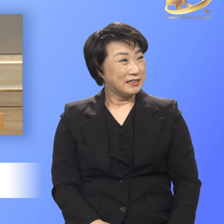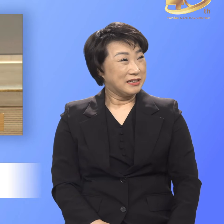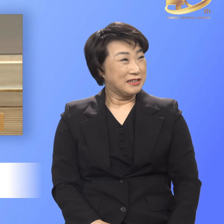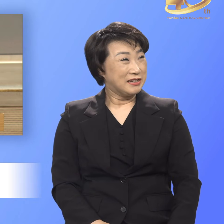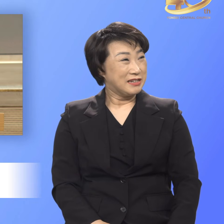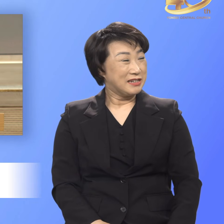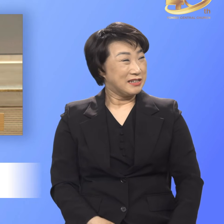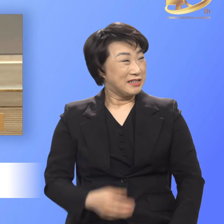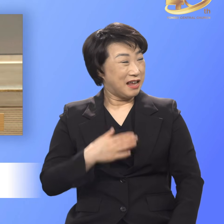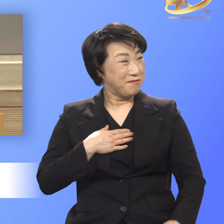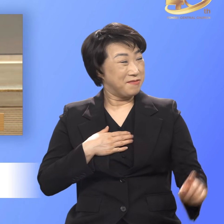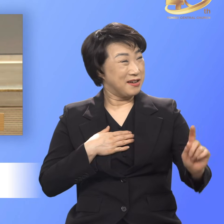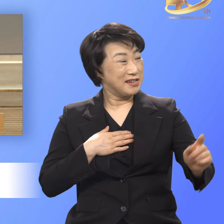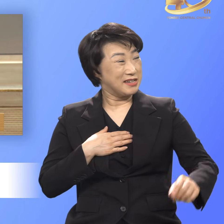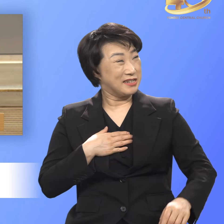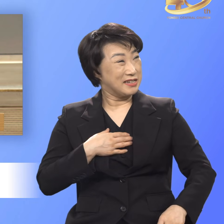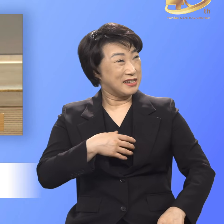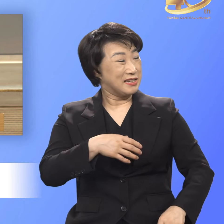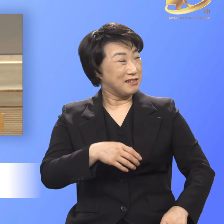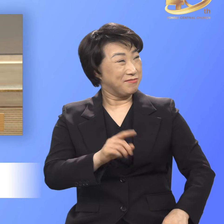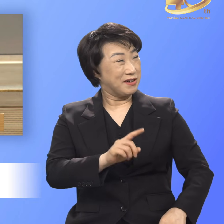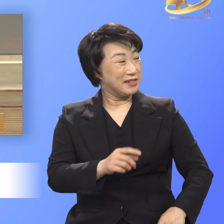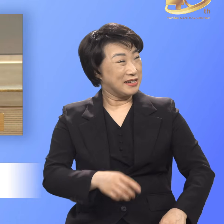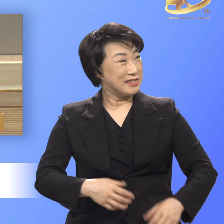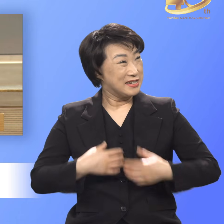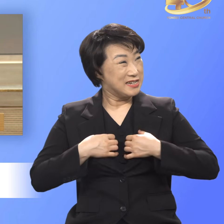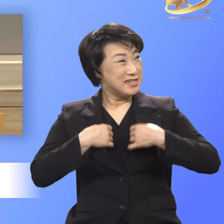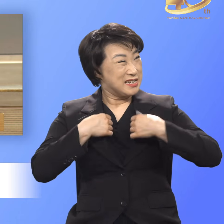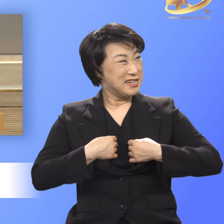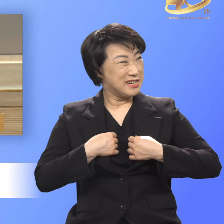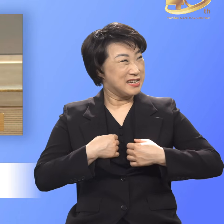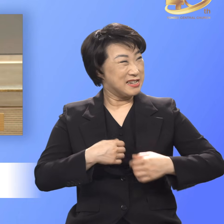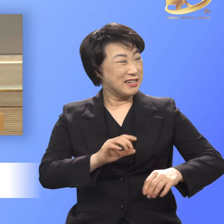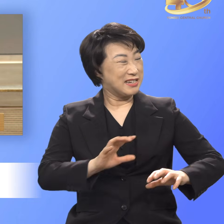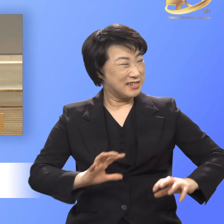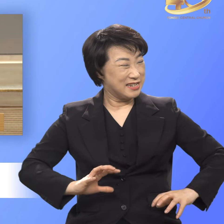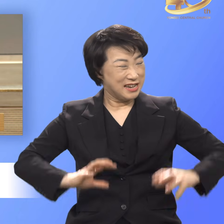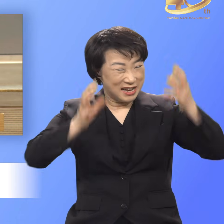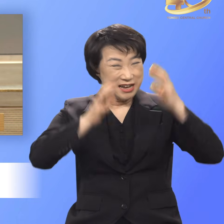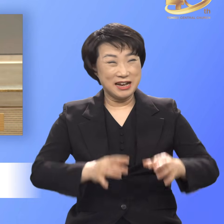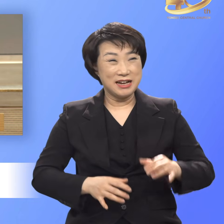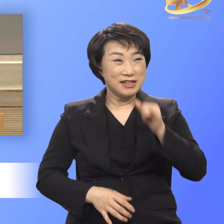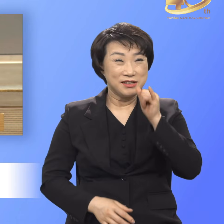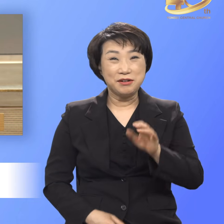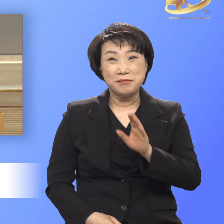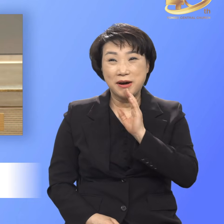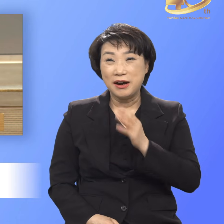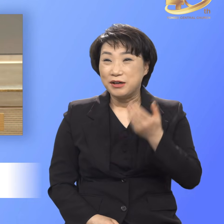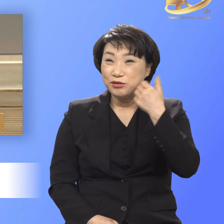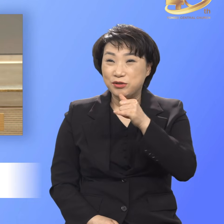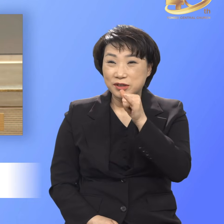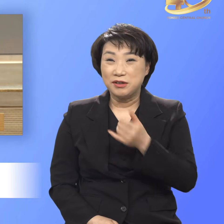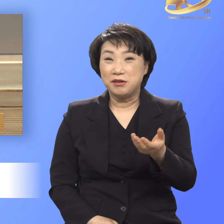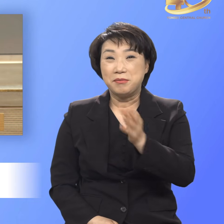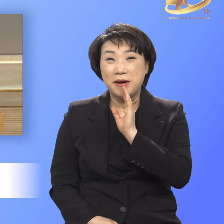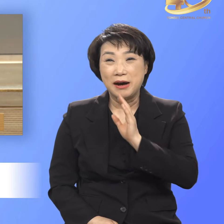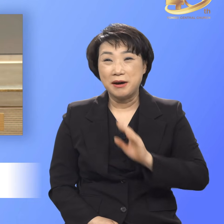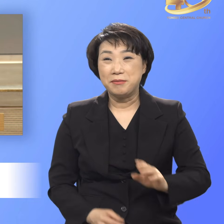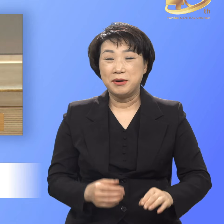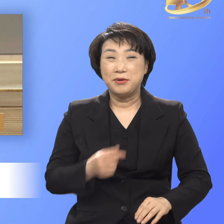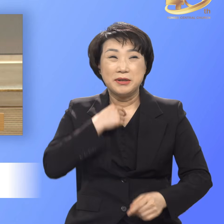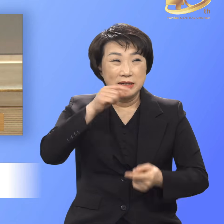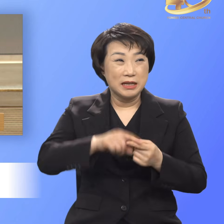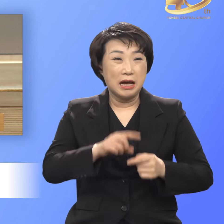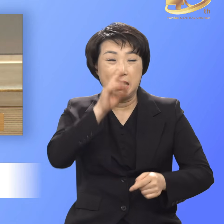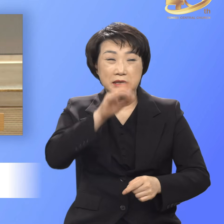아니 내가 호흡밖에 안 돼? 이런 사람이 이제 성질 부리는 사람들 막 성질을 부채 성질 마음대로 아니면 푹